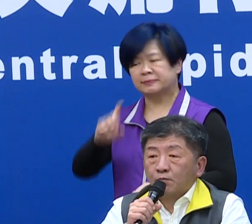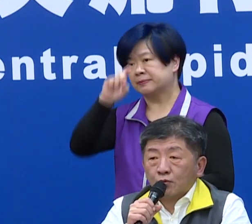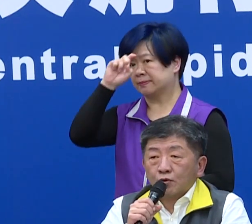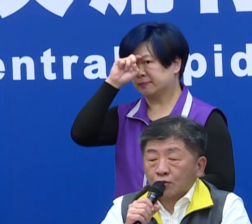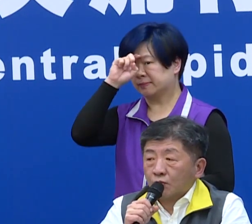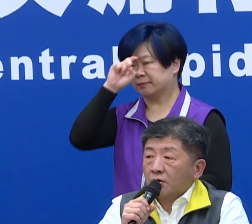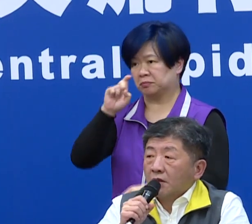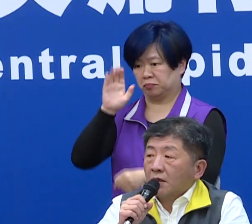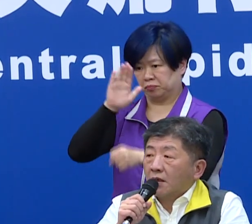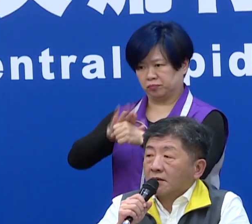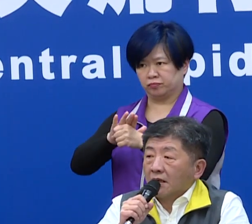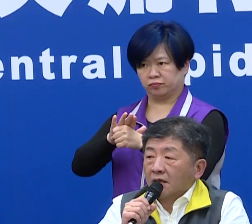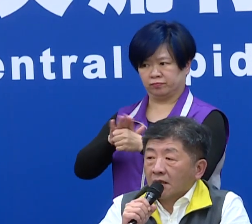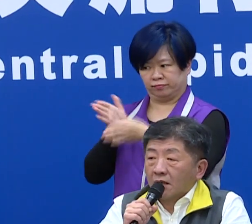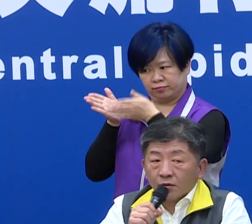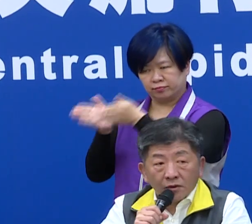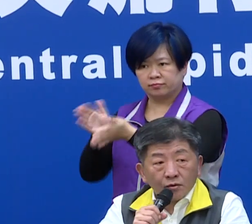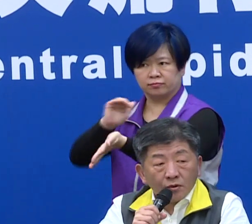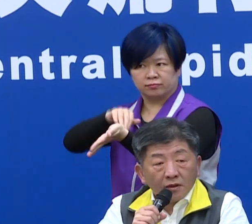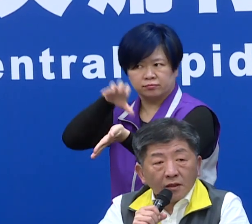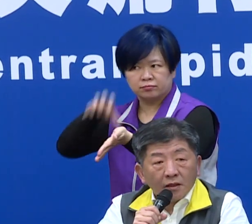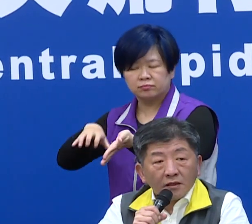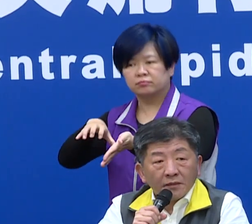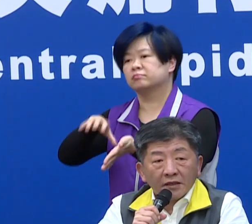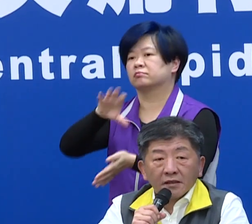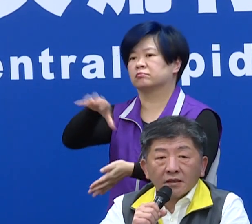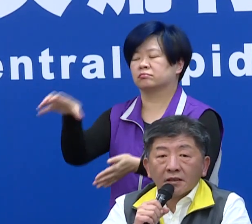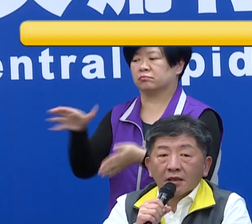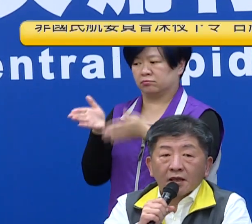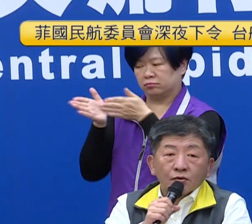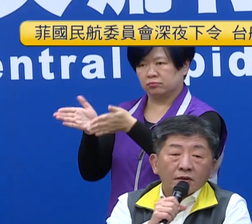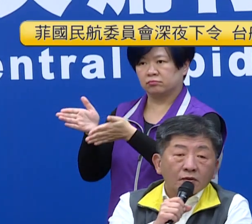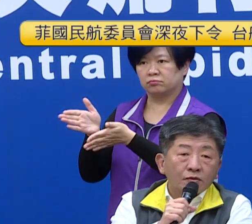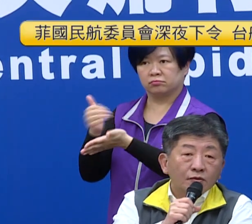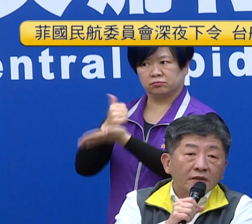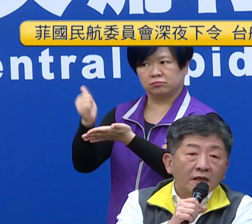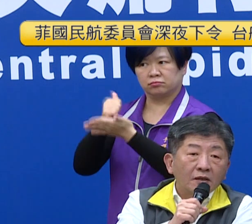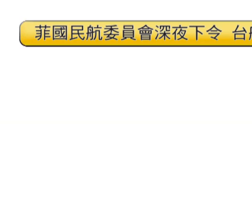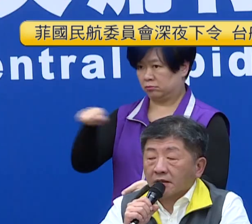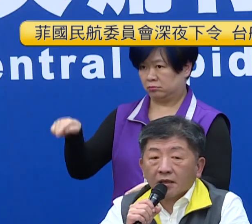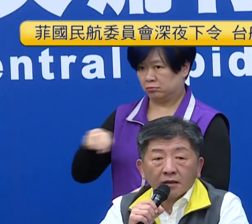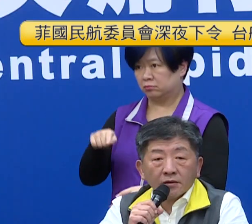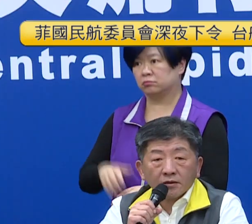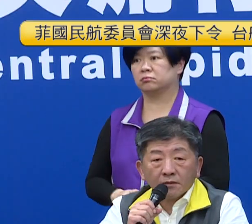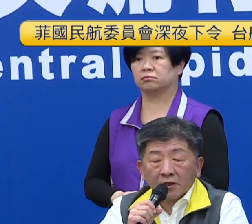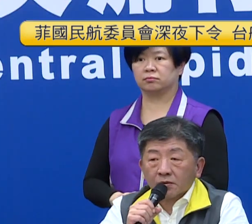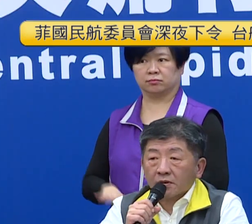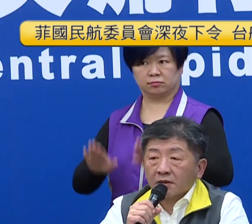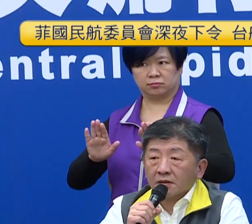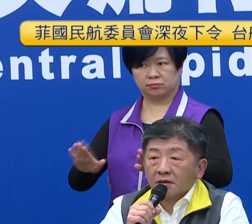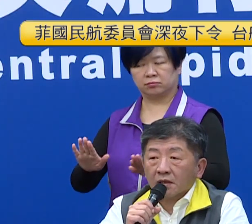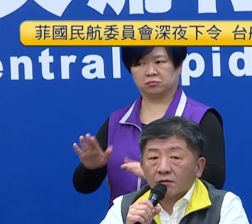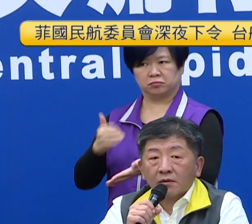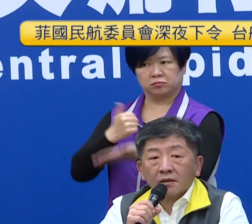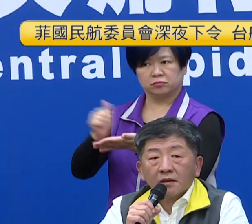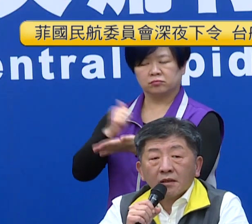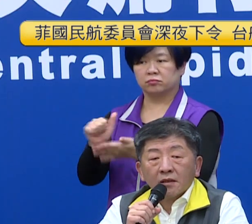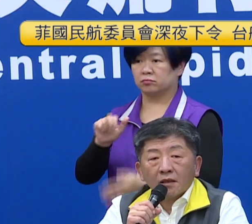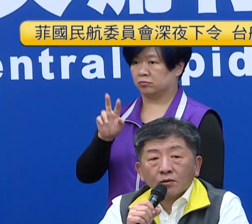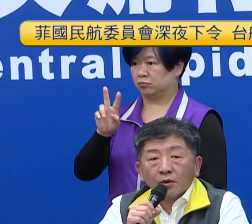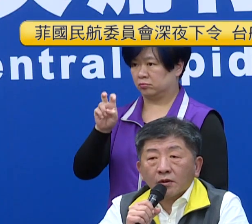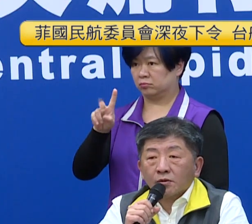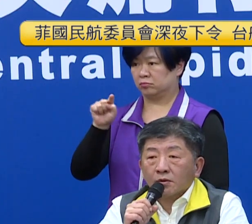希望先补足在医疗院所里面的一个安全库存量，今天就配出